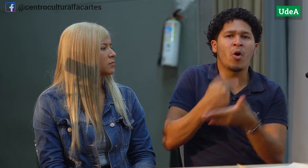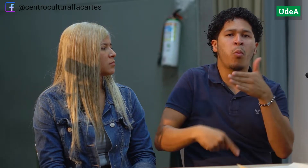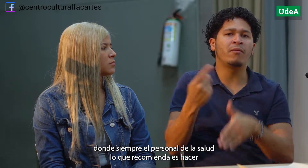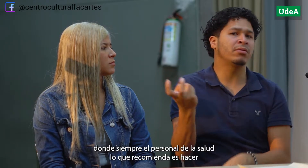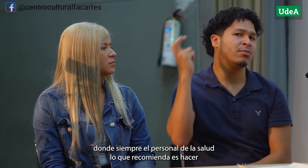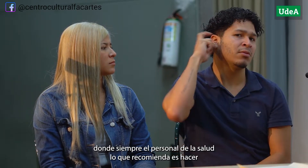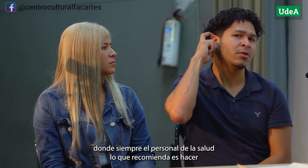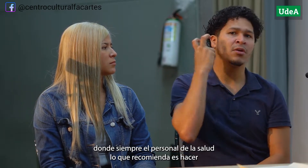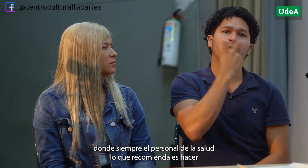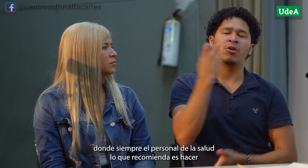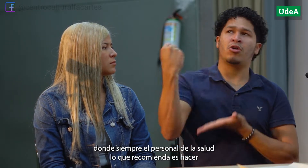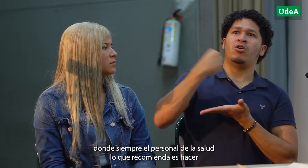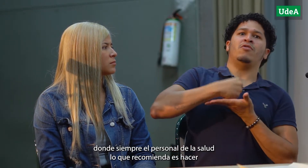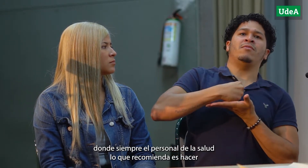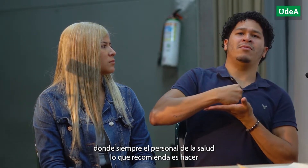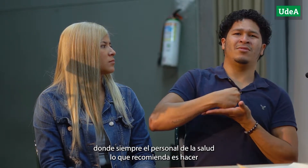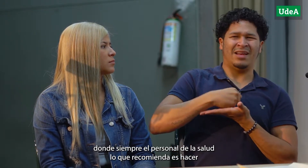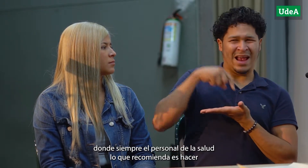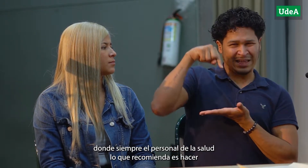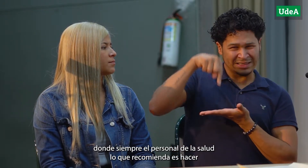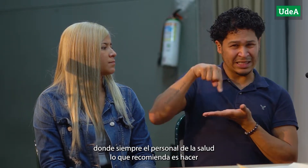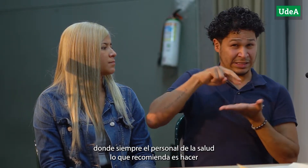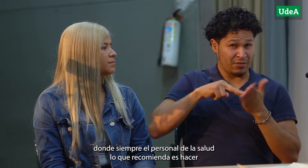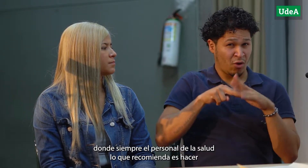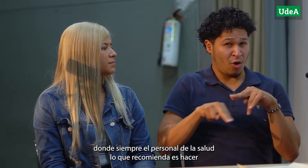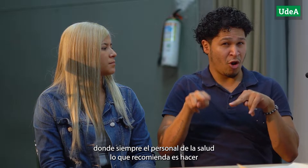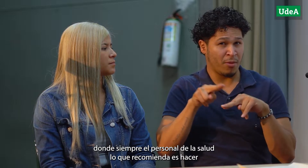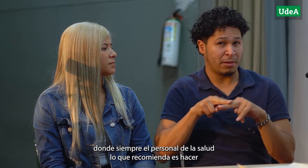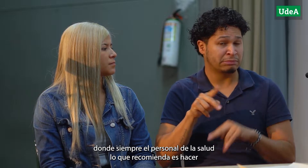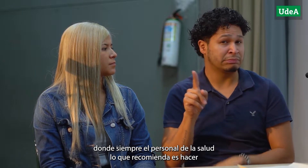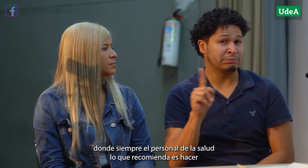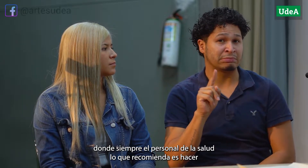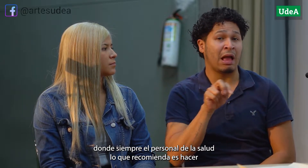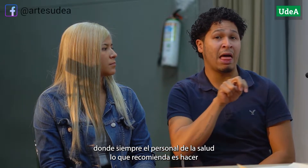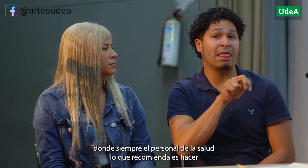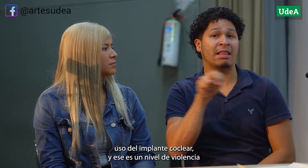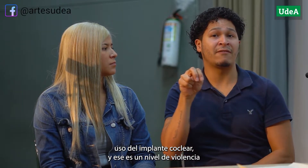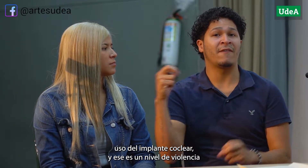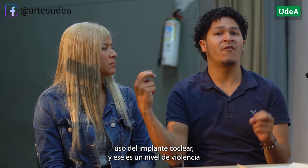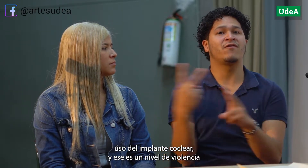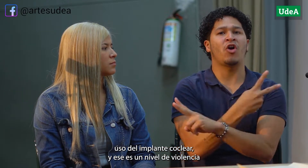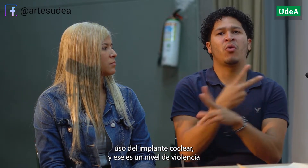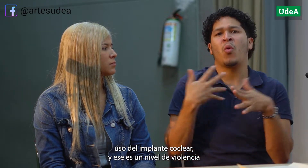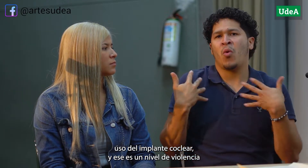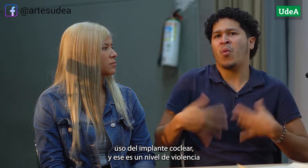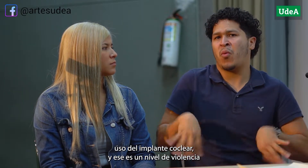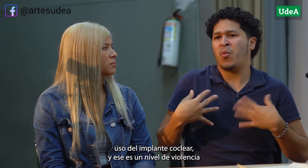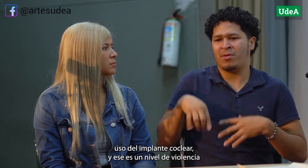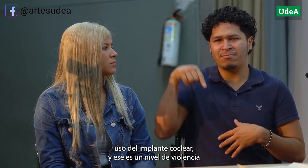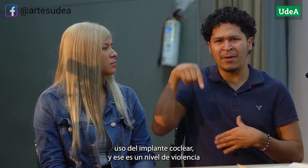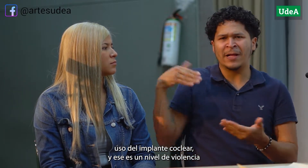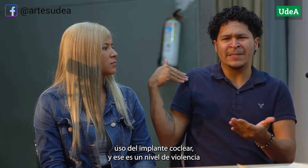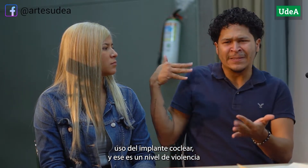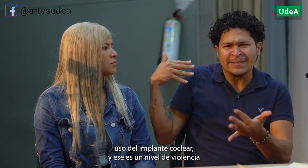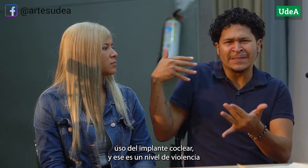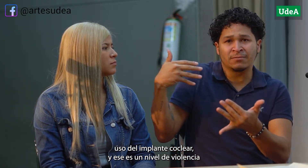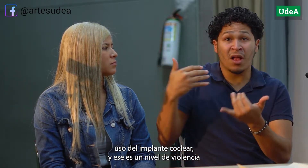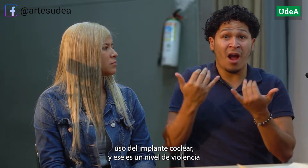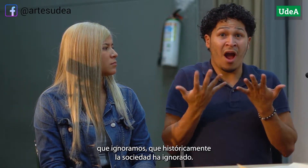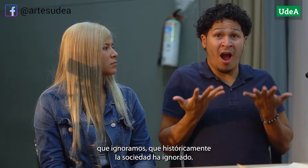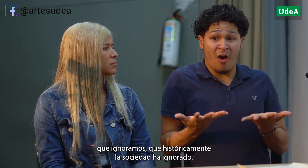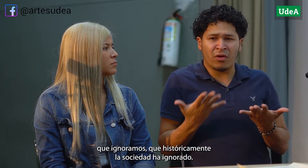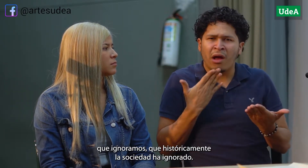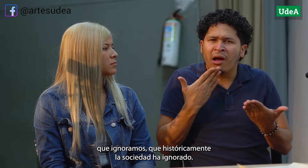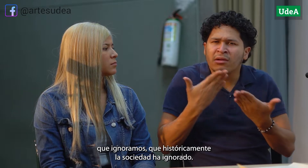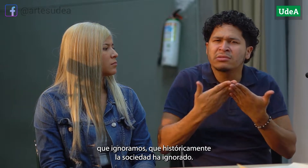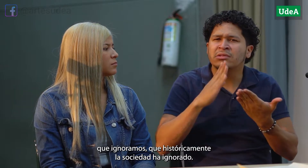discapacidad, donde siempre el personal de la salud lo que recomienda es hacer uso del implante coclear, y eso es un nivel de